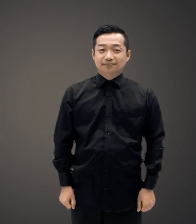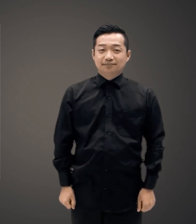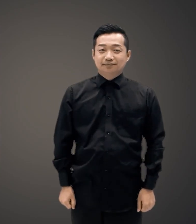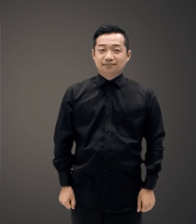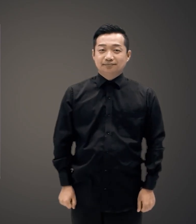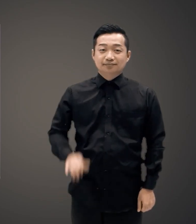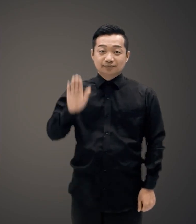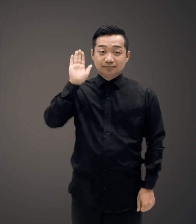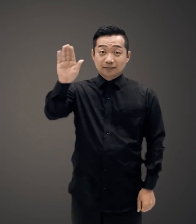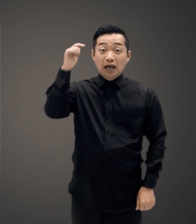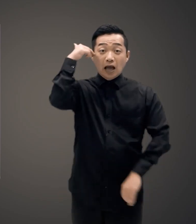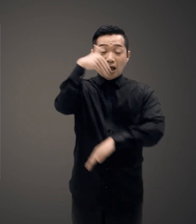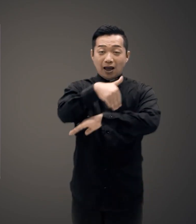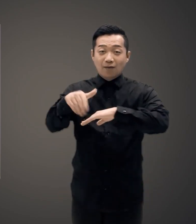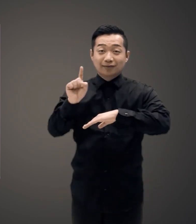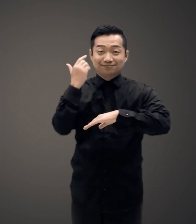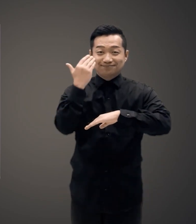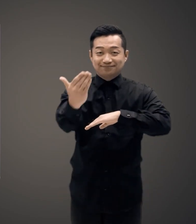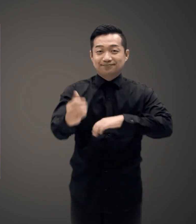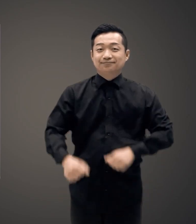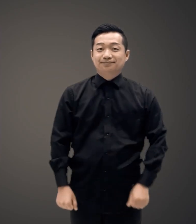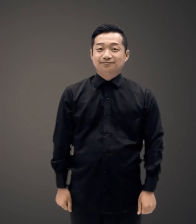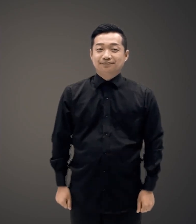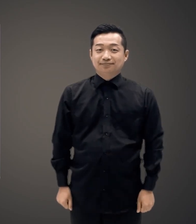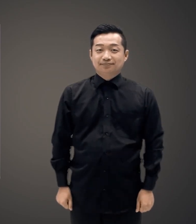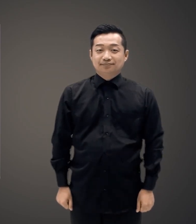같아요. 앞으로의 계획은?